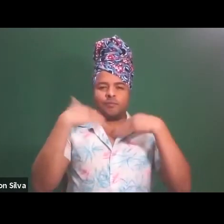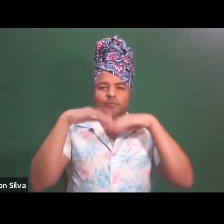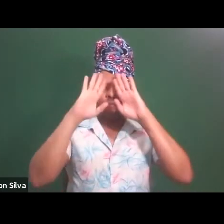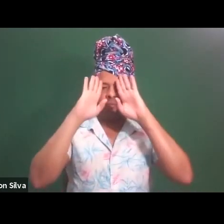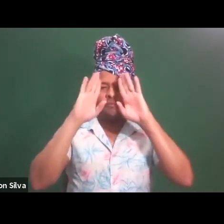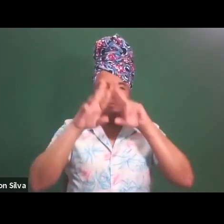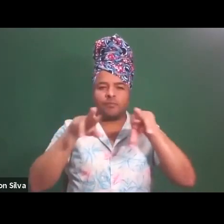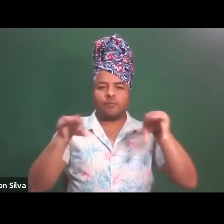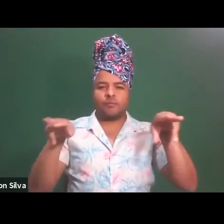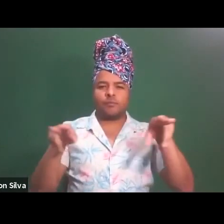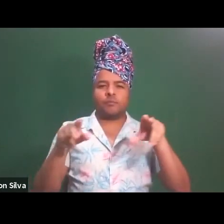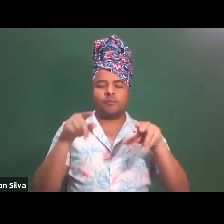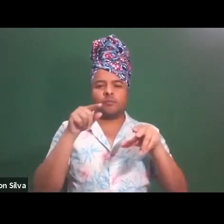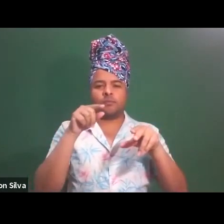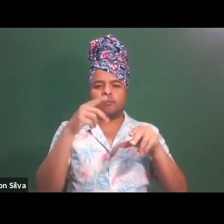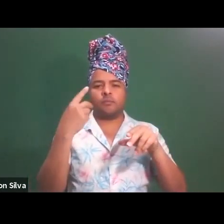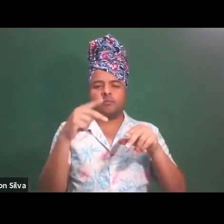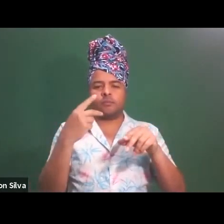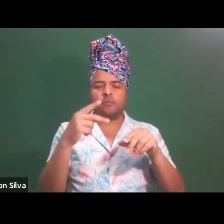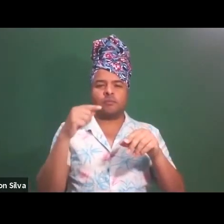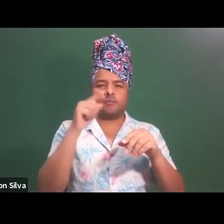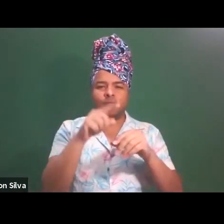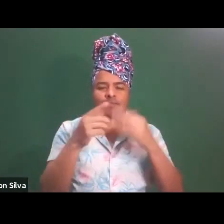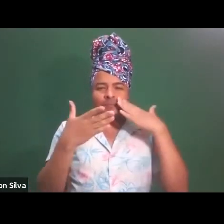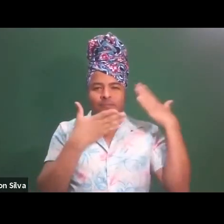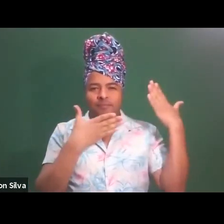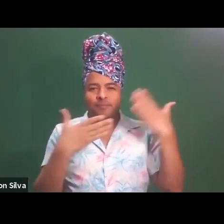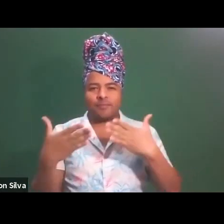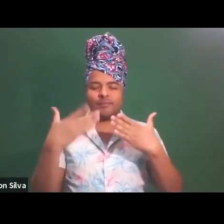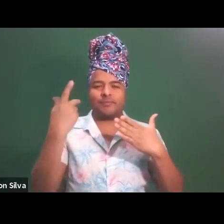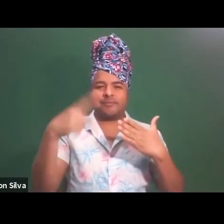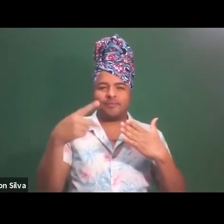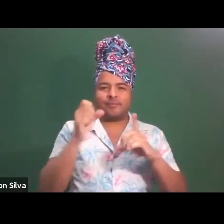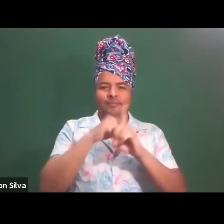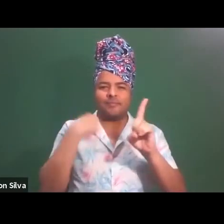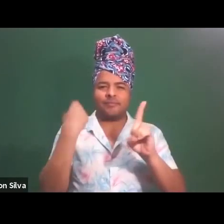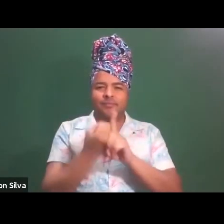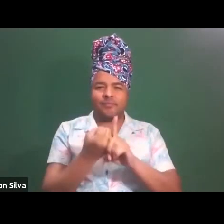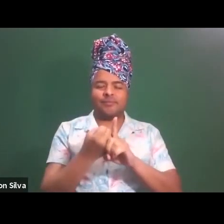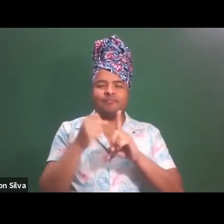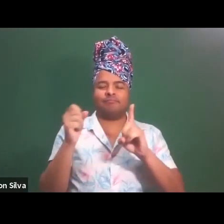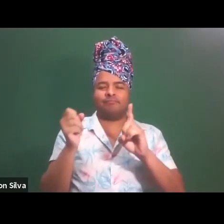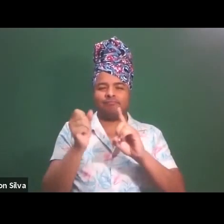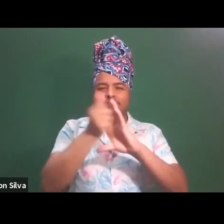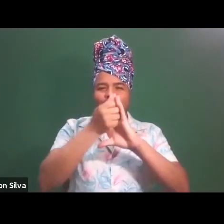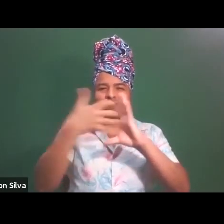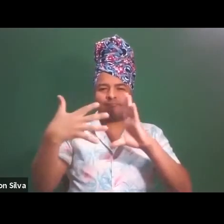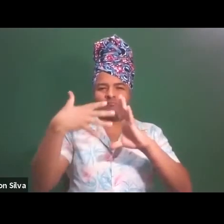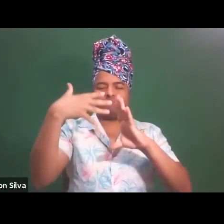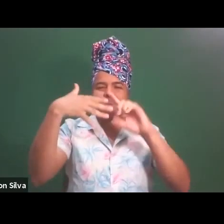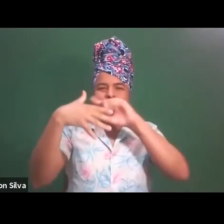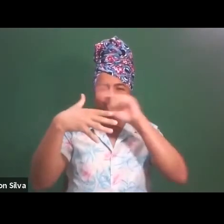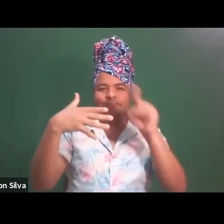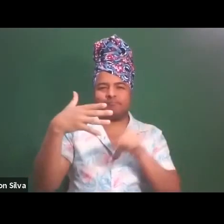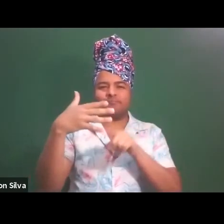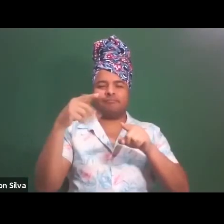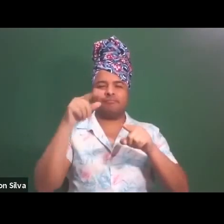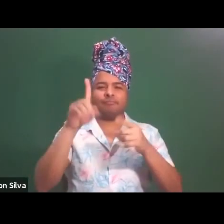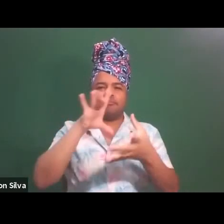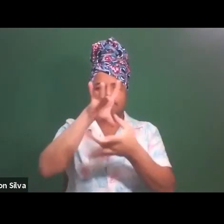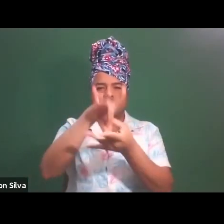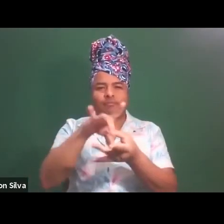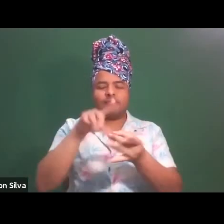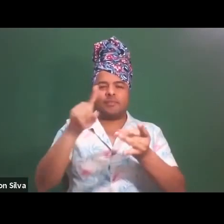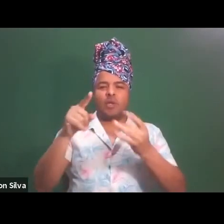trazer para as pessoas, trazer para a sociedade os elementos essenciais para tocar no corpo e